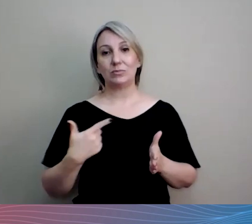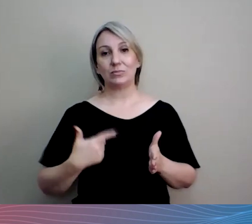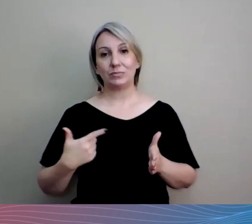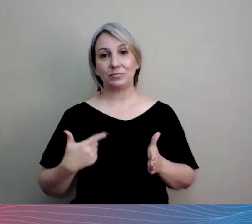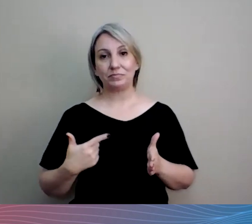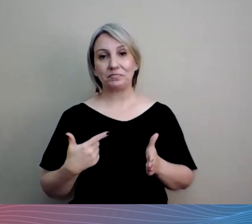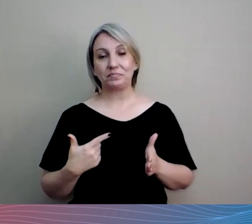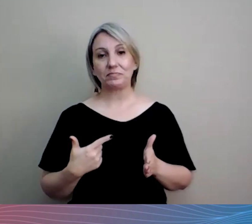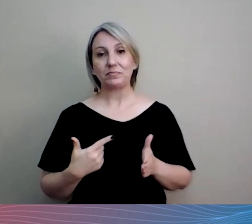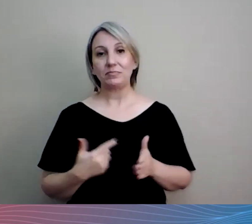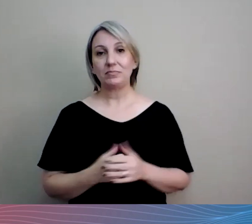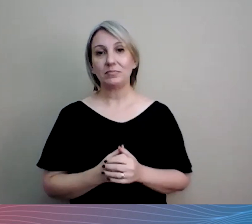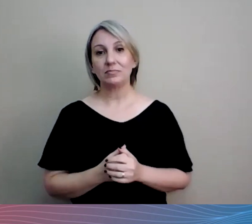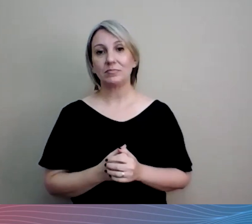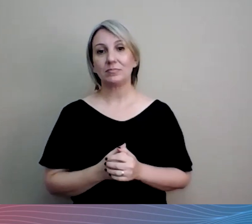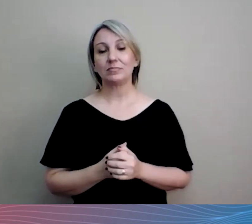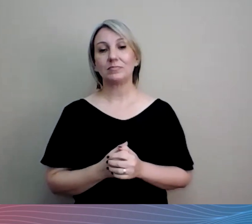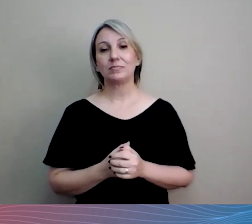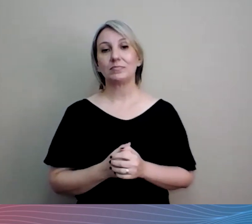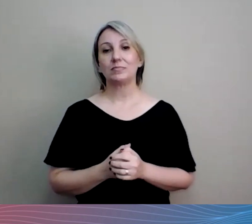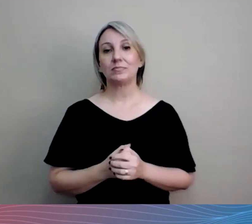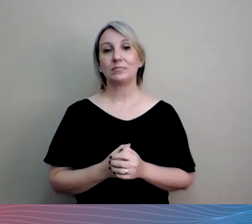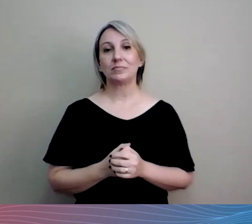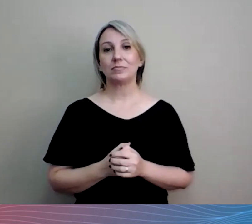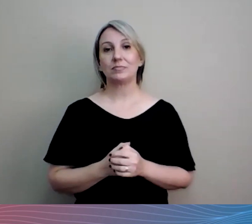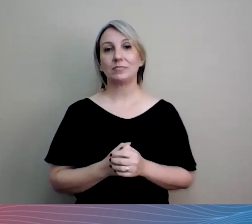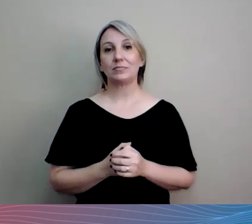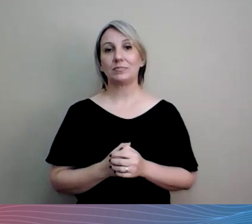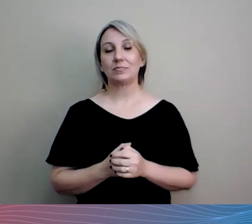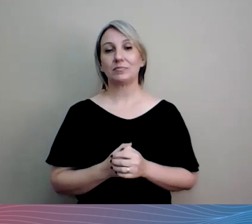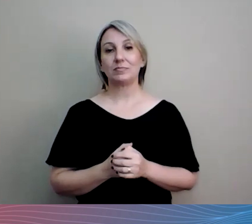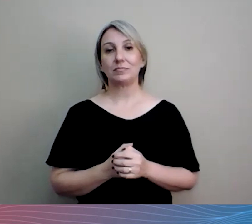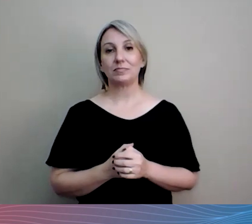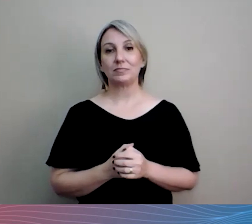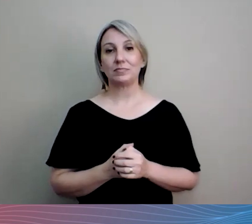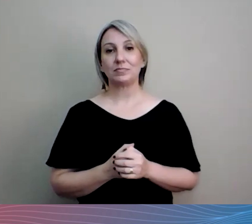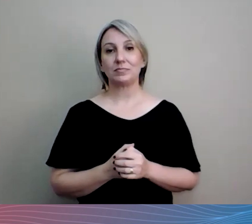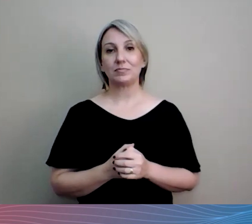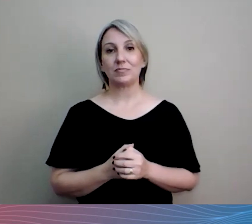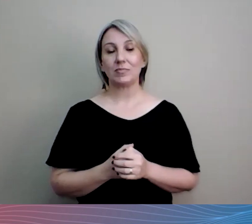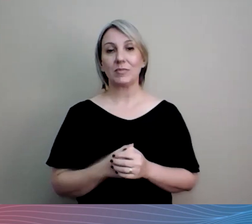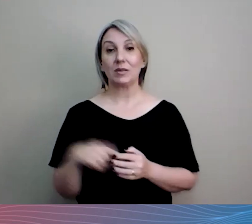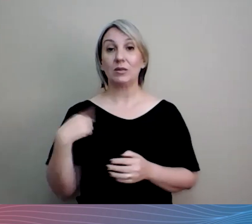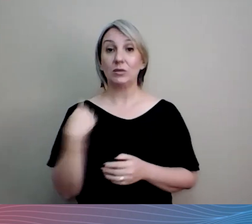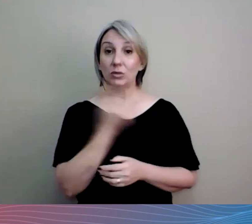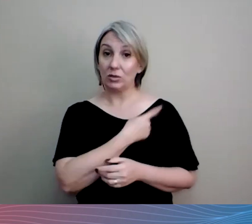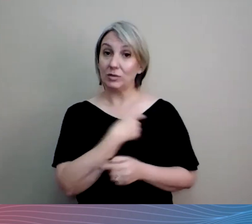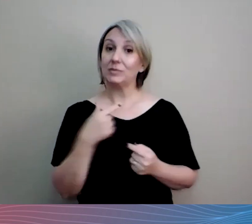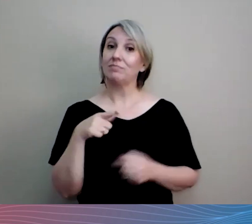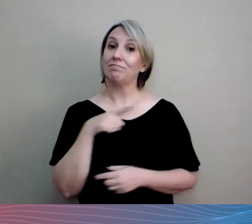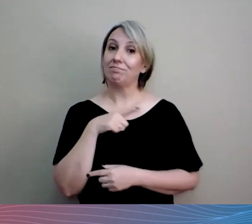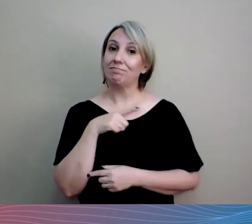coisas aqui, mas não vou compartilhar, não vou falar. Irmãos, segunda coisa eu queria mostrar para vocês. Nós temos que